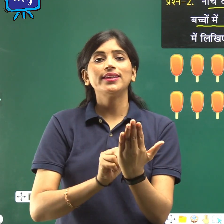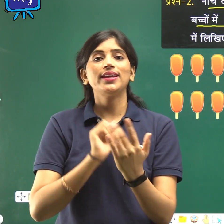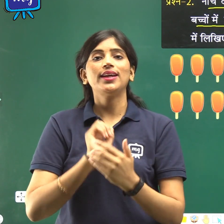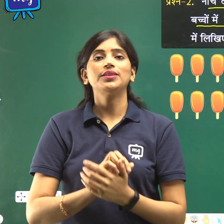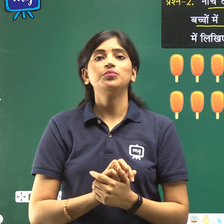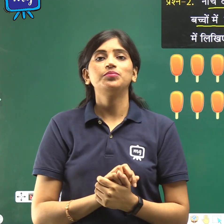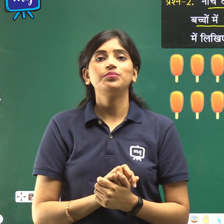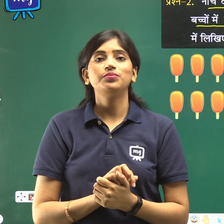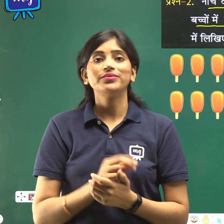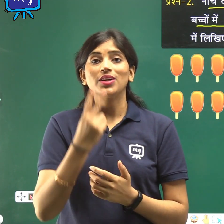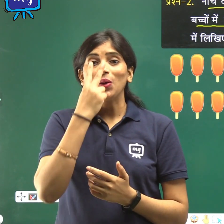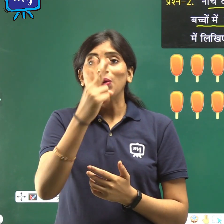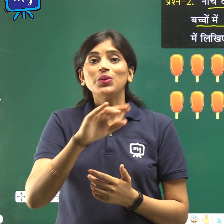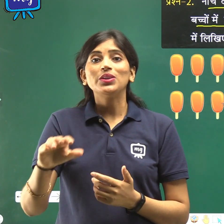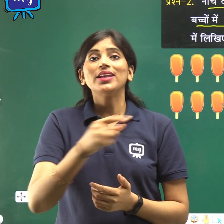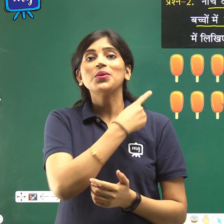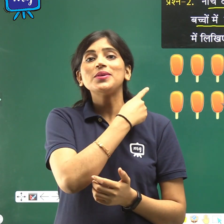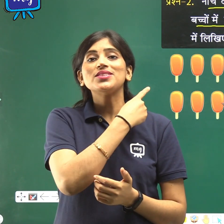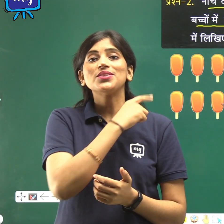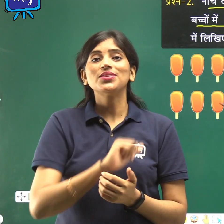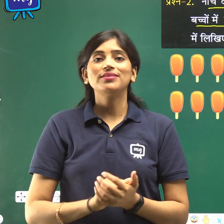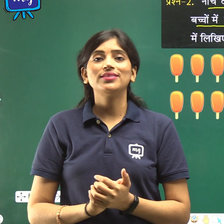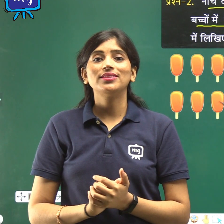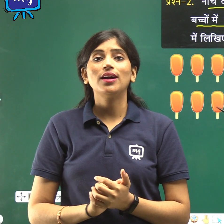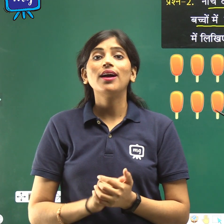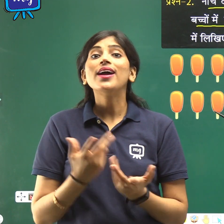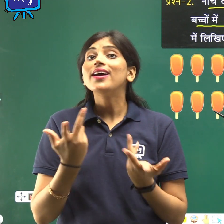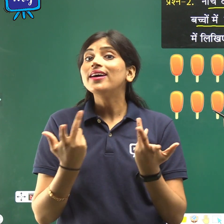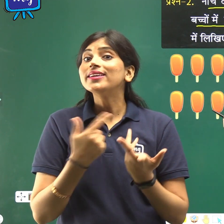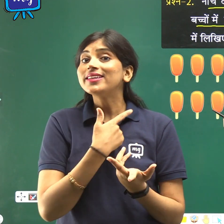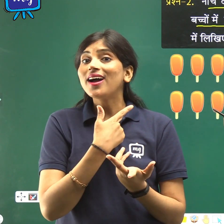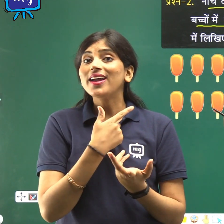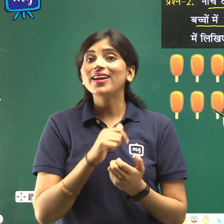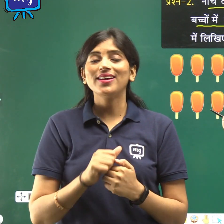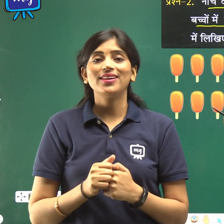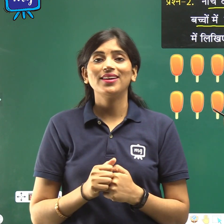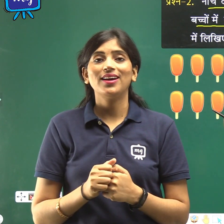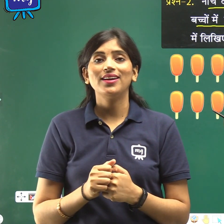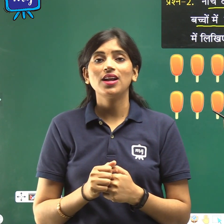लिखिए। देखो बच्चों, ये क्या है?